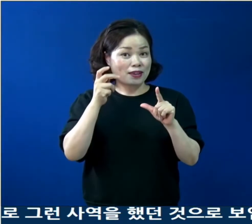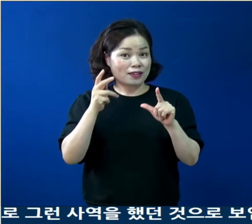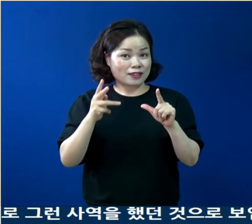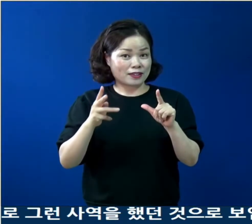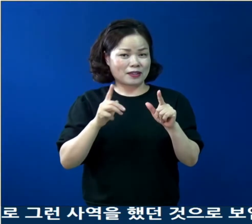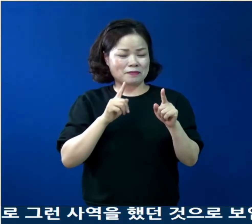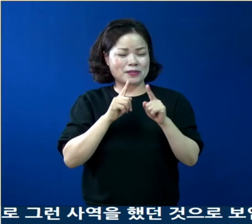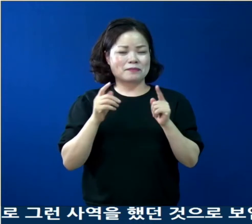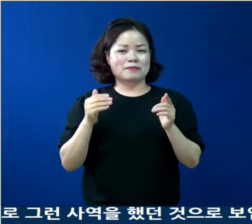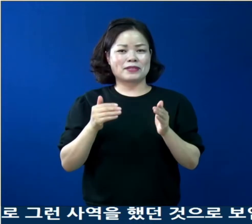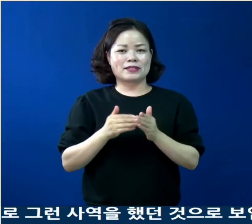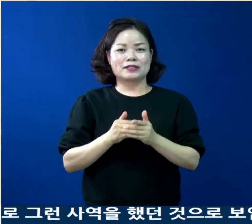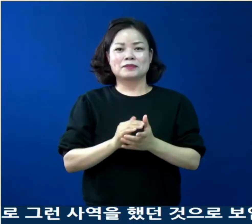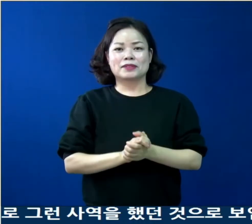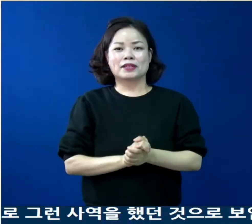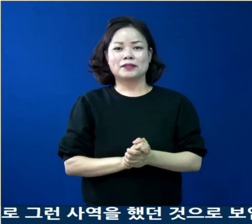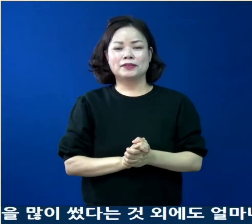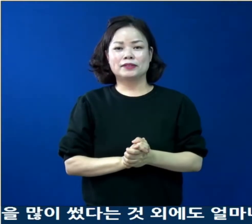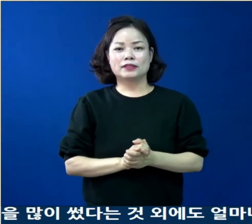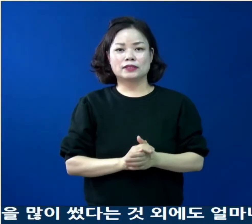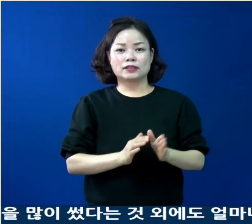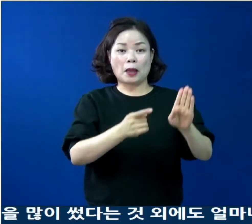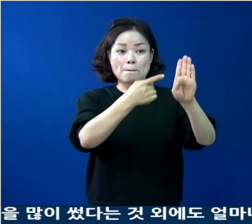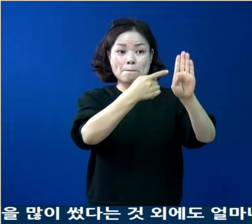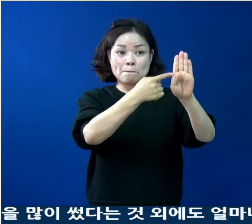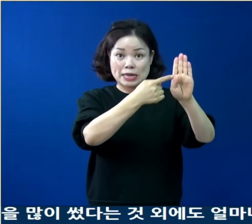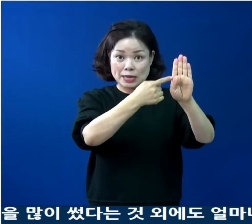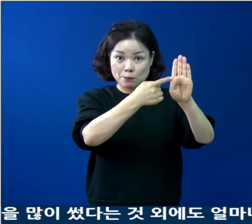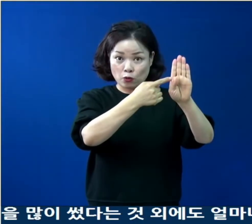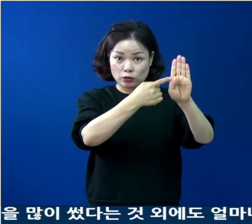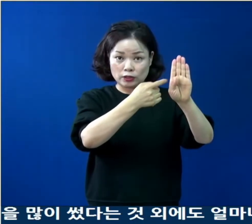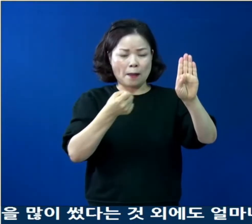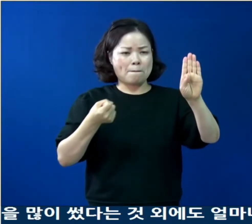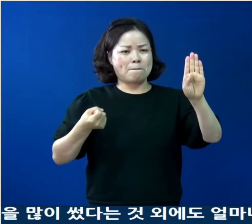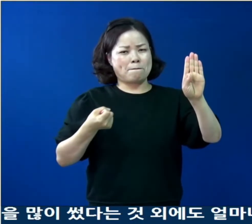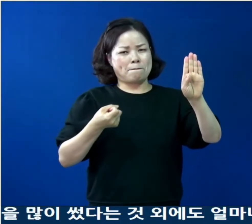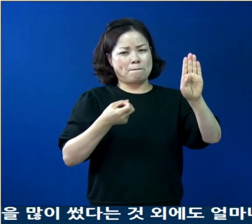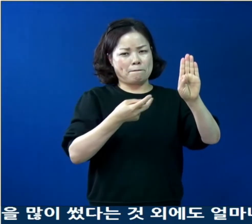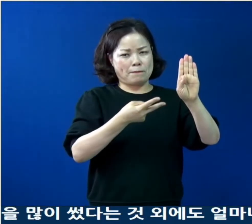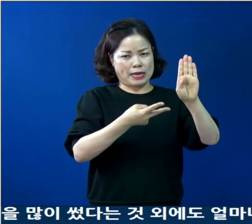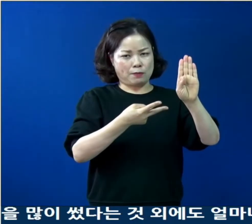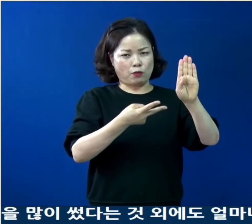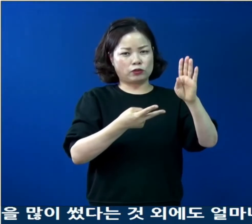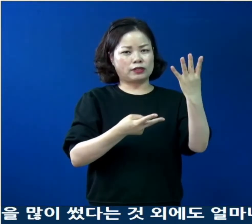말씀 정리합니다. 빌립보서 4장으로 가겠습니다. 빌립보서